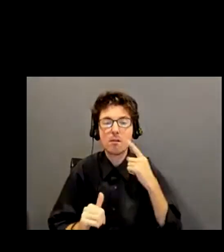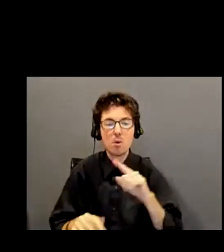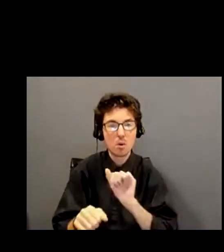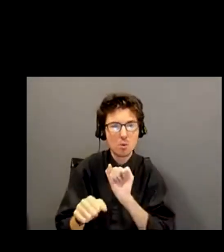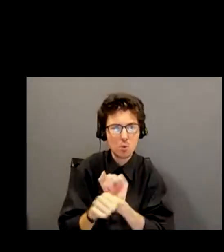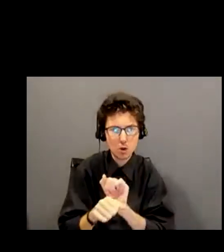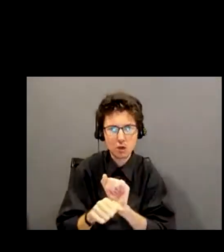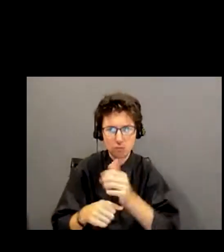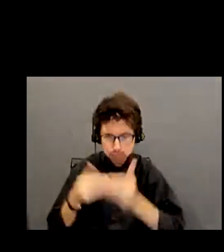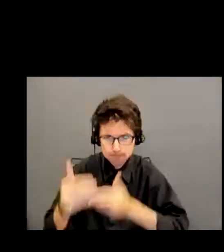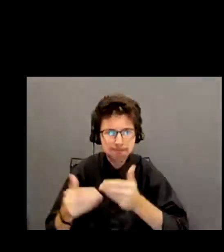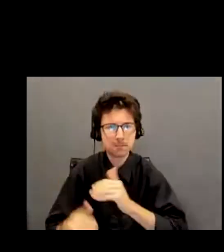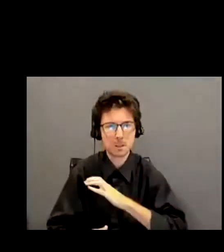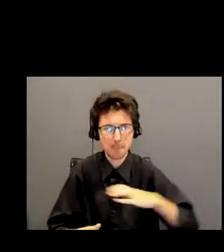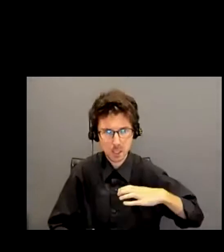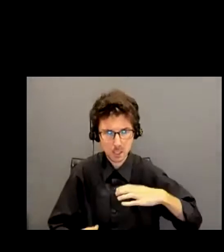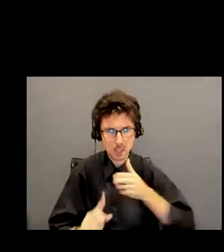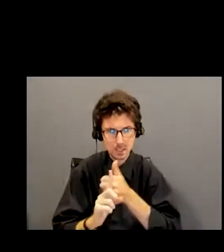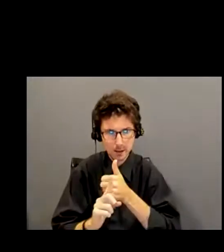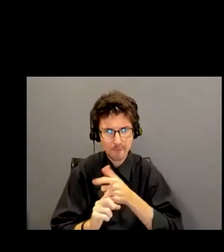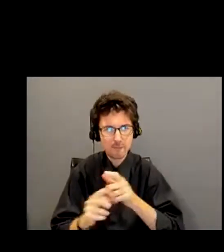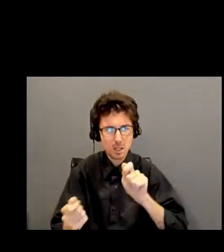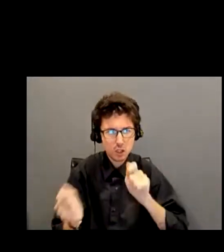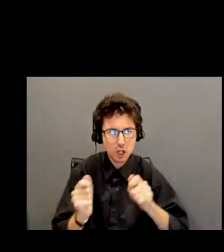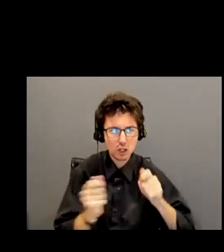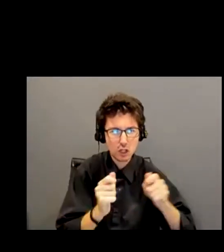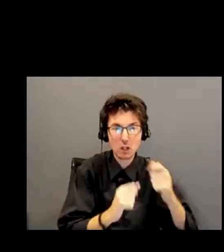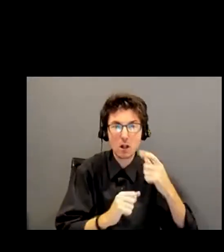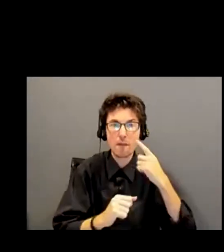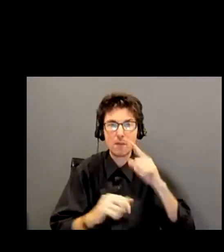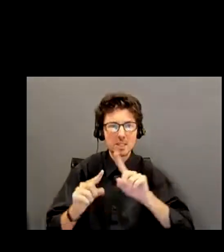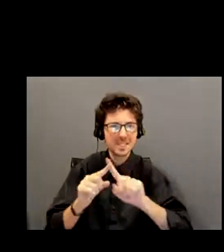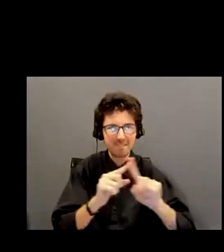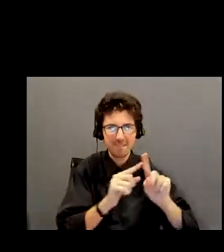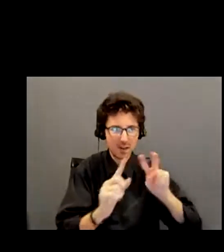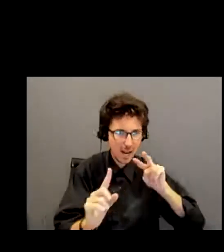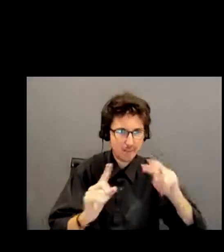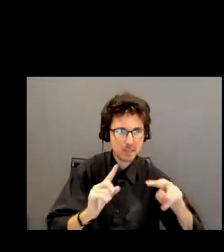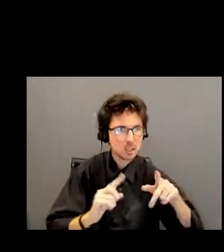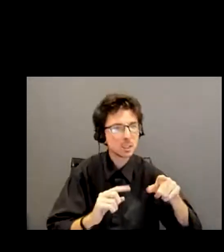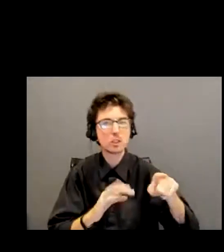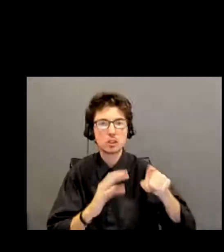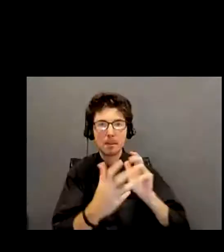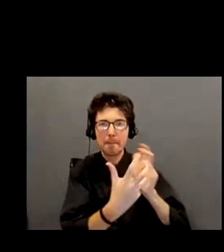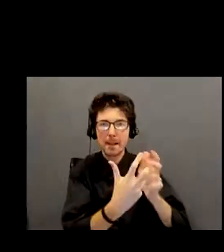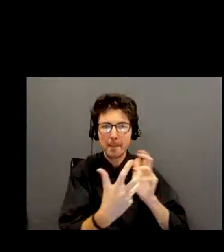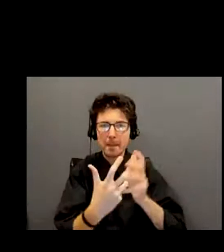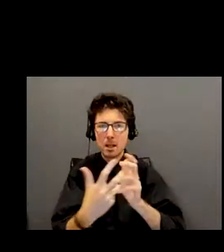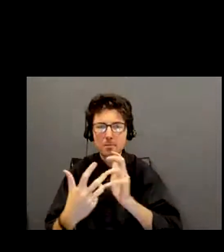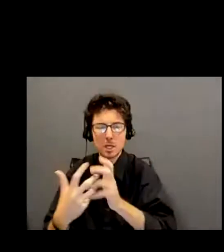ce soit une partie essentielle de notre travail mutuel, parce que